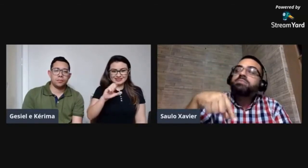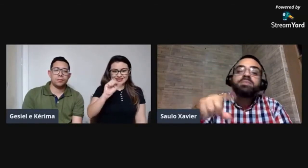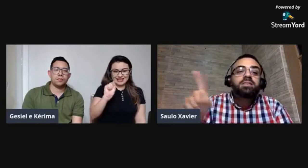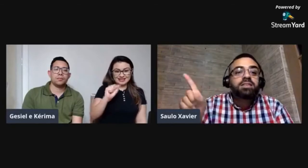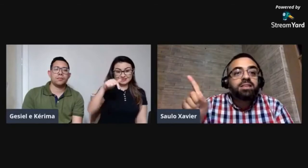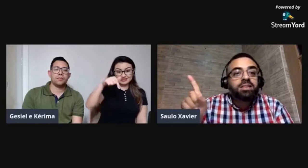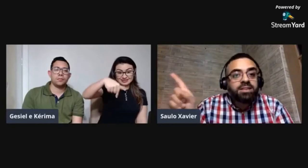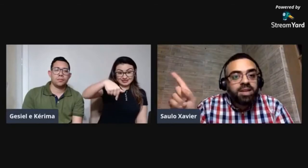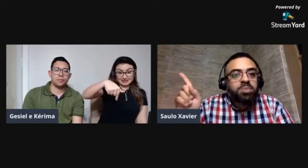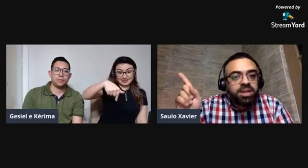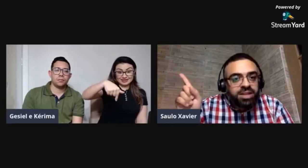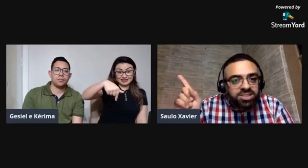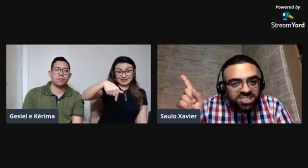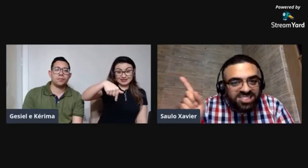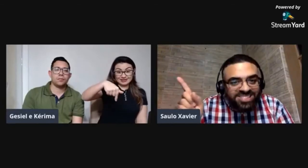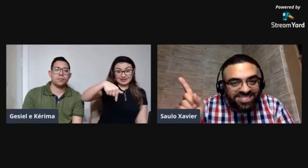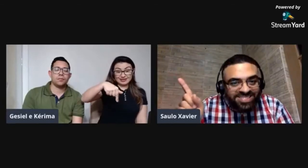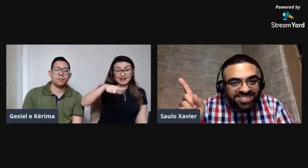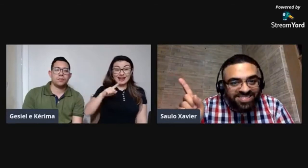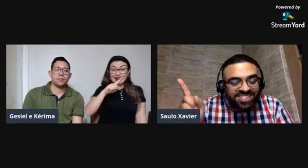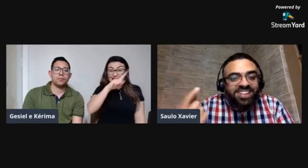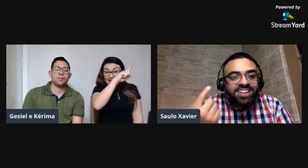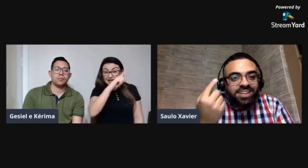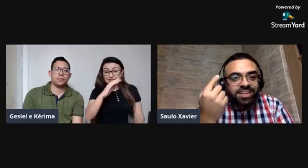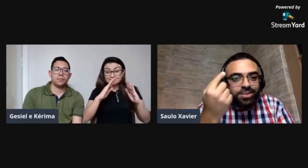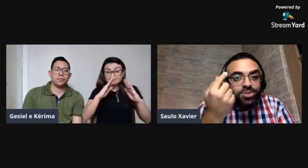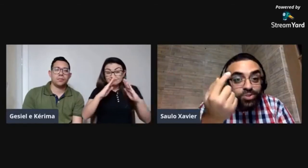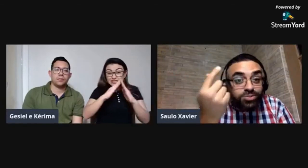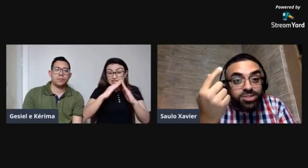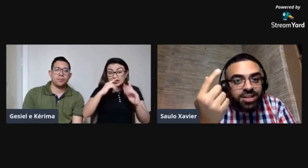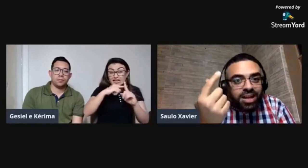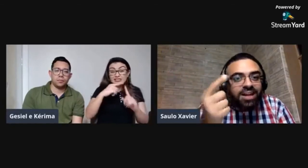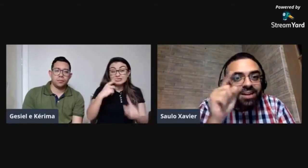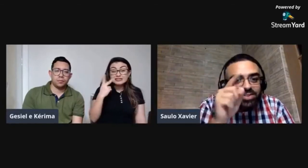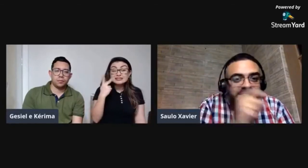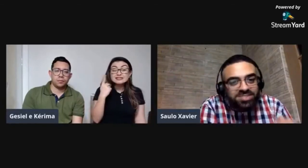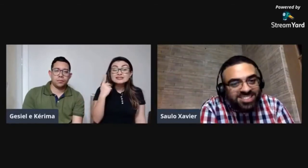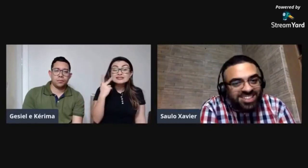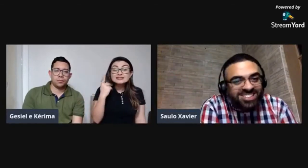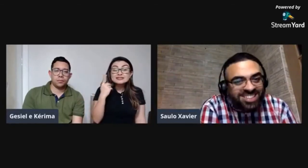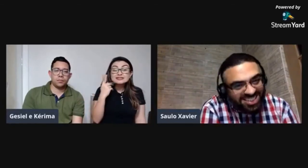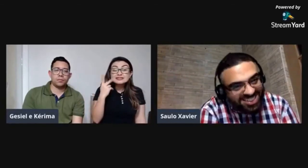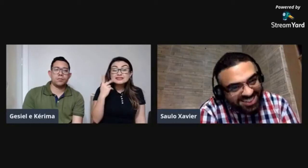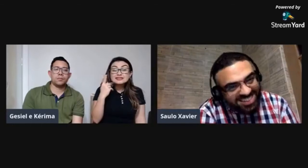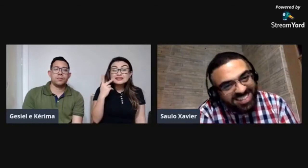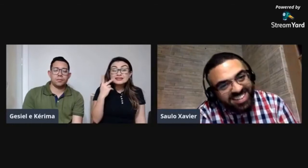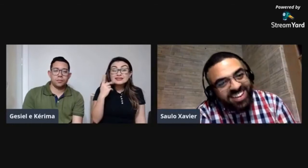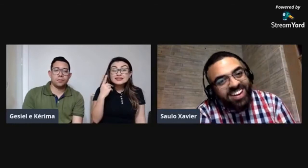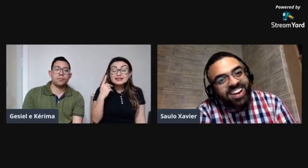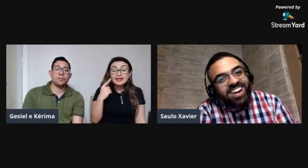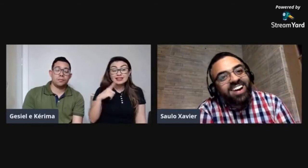SQ, tem uma igrejinha que os surdos de lá fui eu que evangelizei.